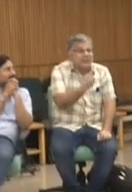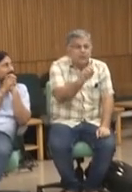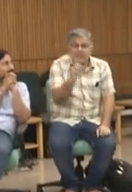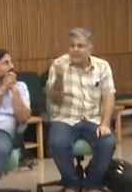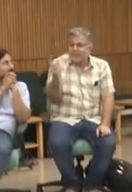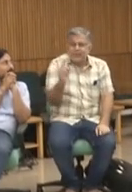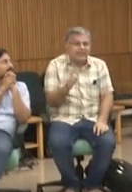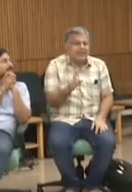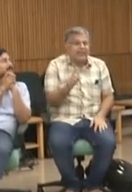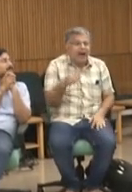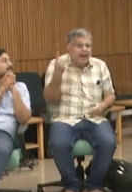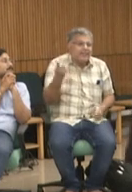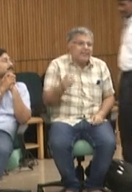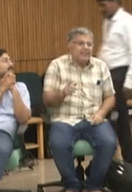इसको मिस इंटरप्रेट करेंगे. आई थिंक